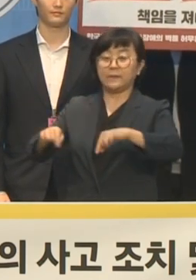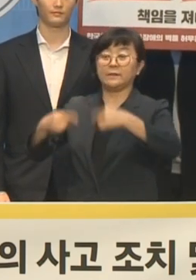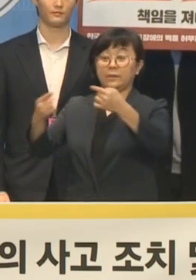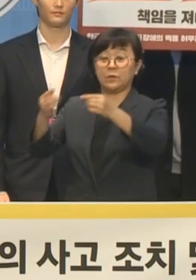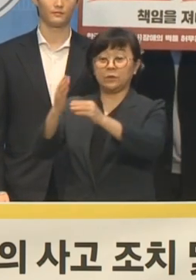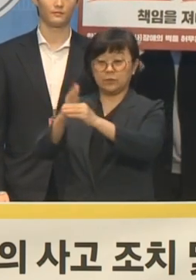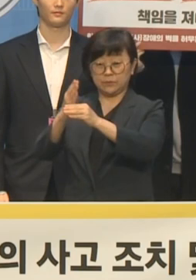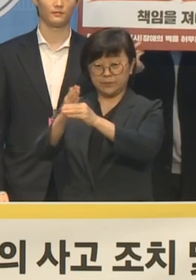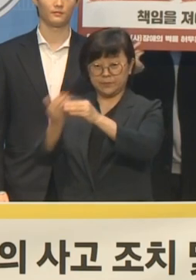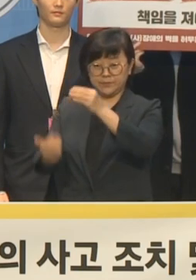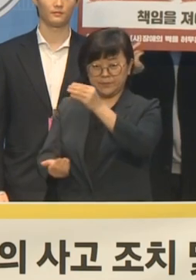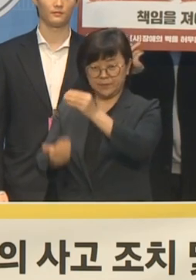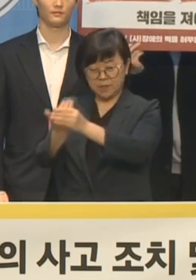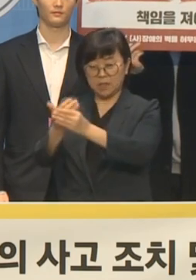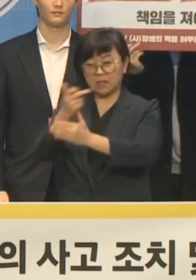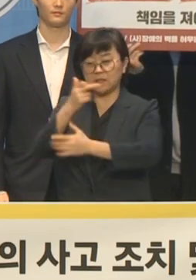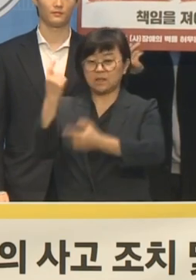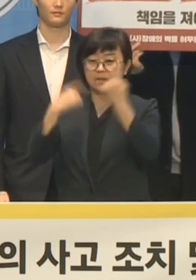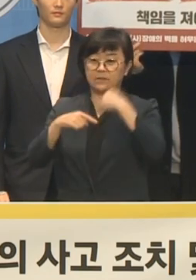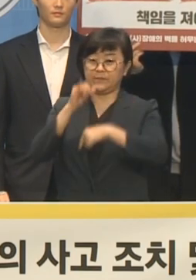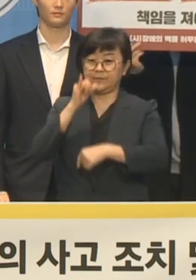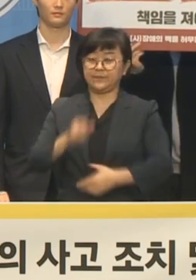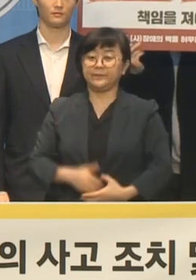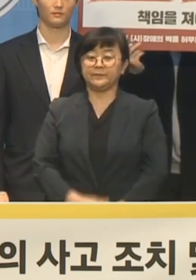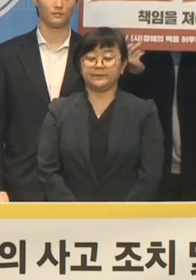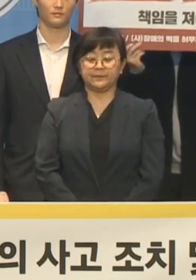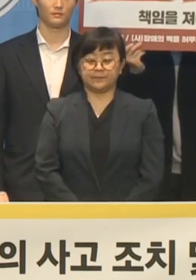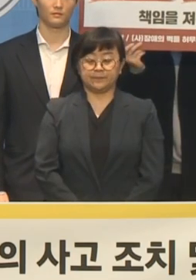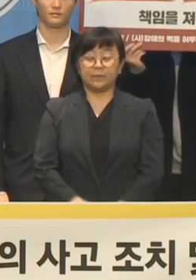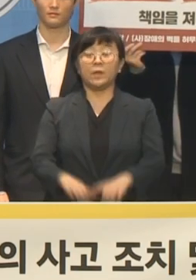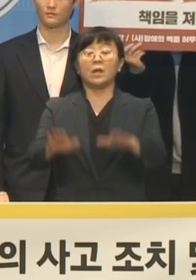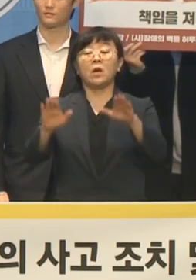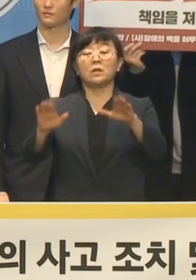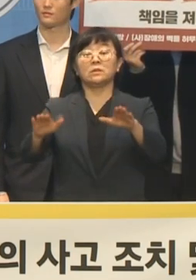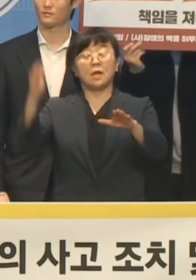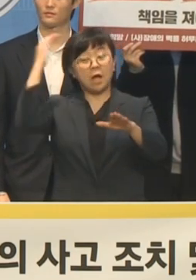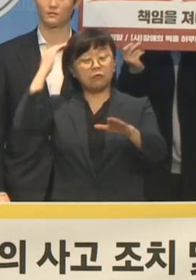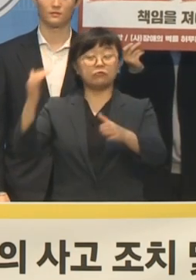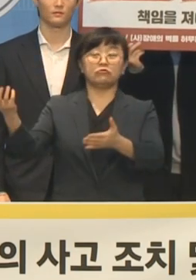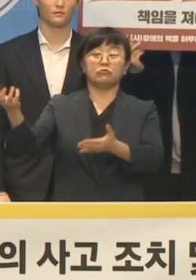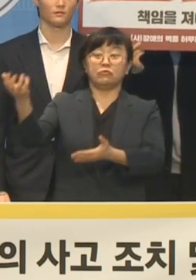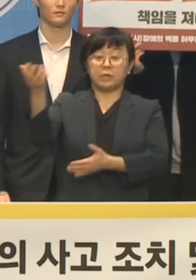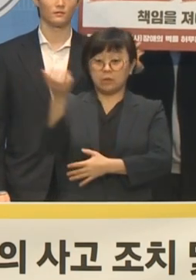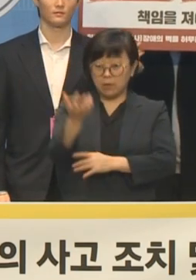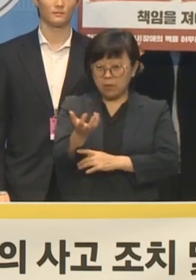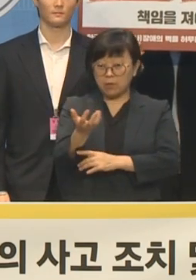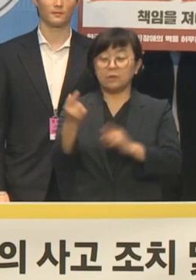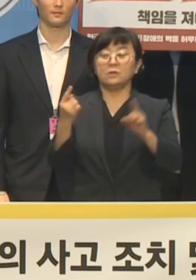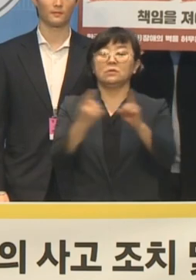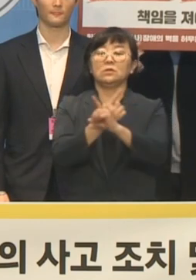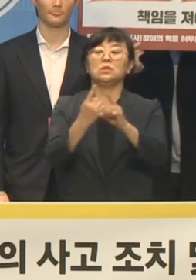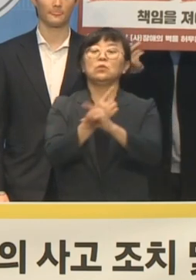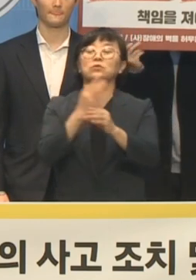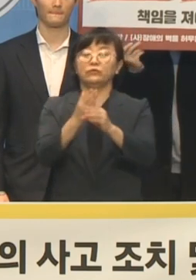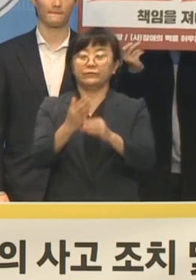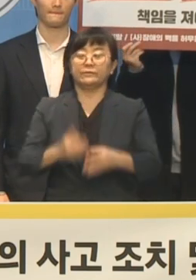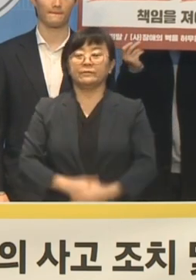중 사고로 매우 큰 부상을 입었습니다. 현재는 한국으로 이송되어 치료를 하고